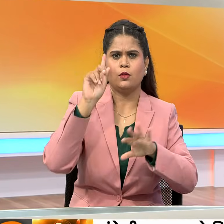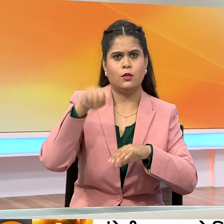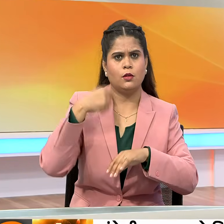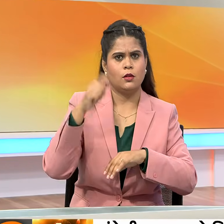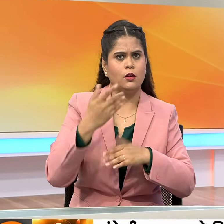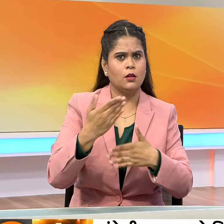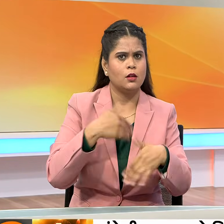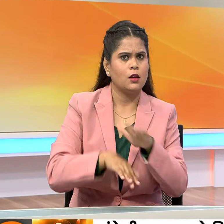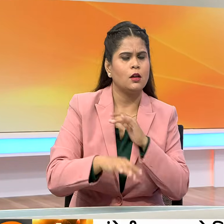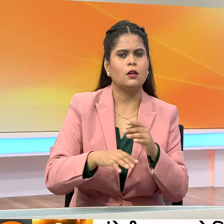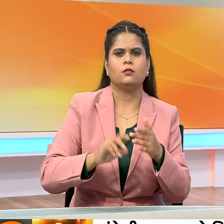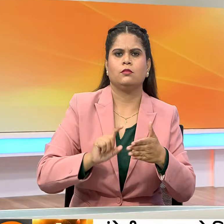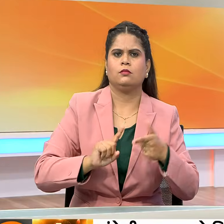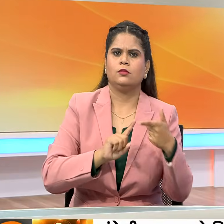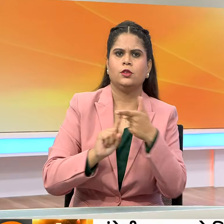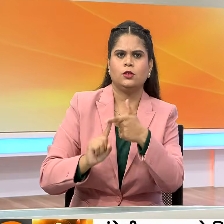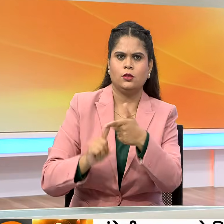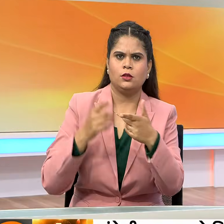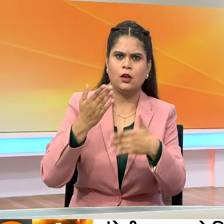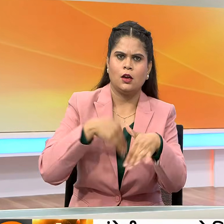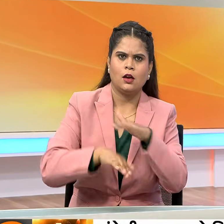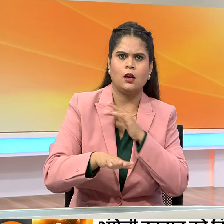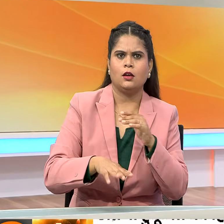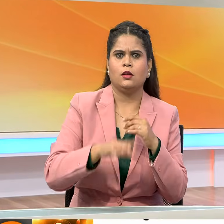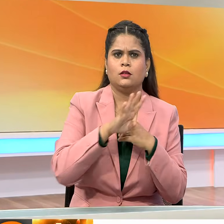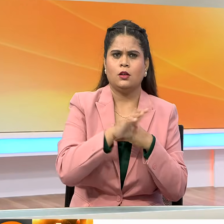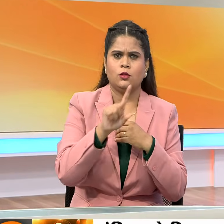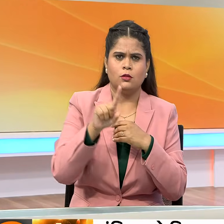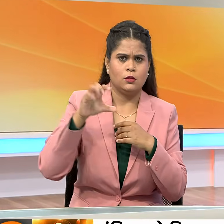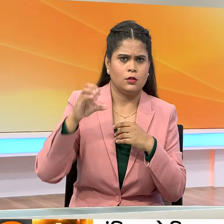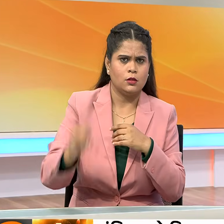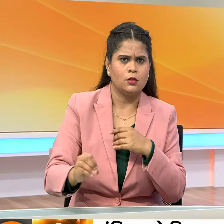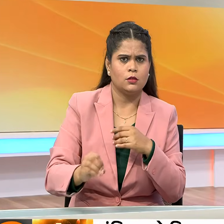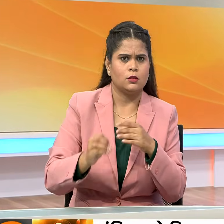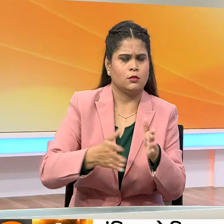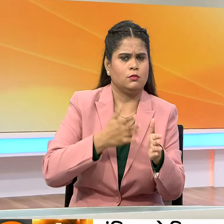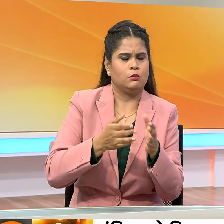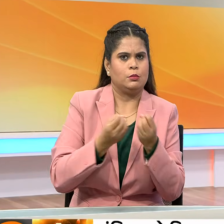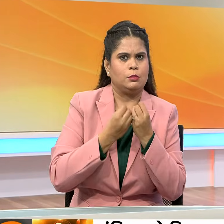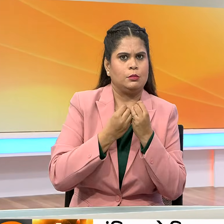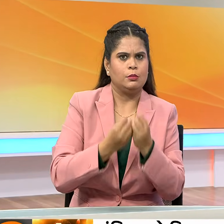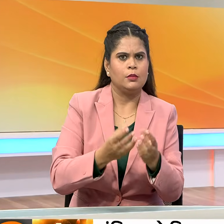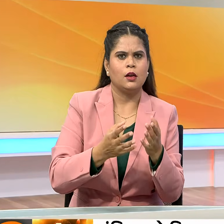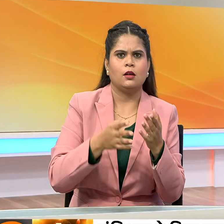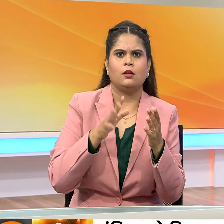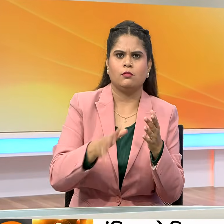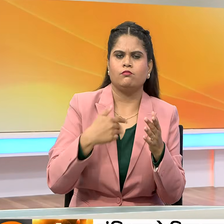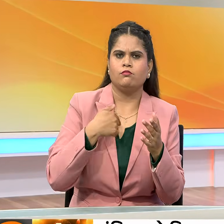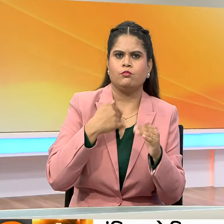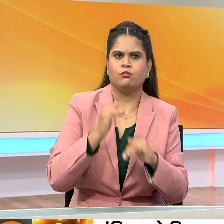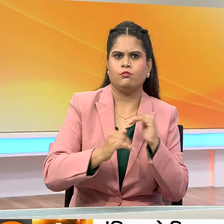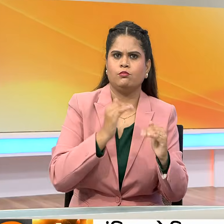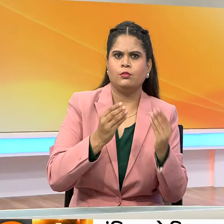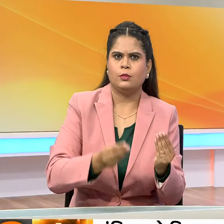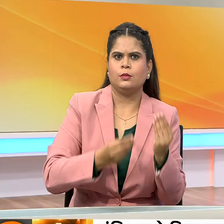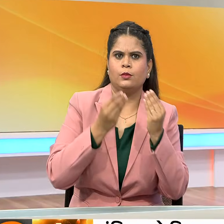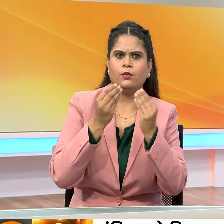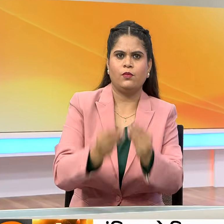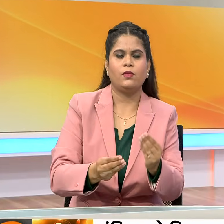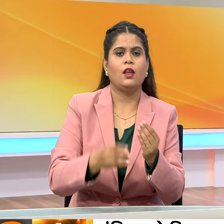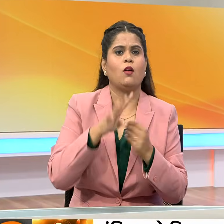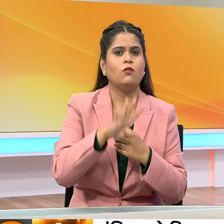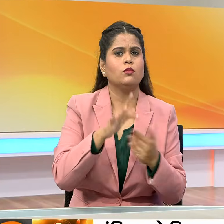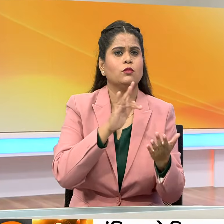ईस्ट कोस्ट रेलवे नेटवर्क में 410 किलोमीटर के मल्टी ट्रैकिंग प्रोजेक्ट से क्षमता बढ़ाई जाएगी। 4 राज्यों में